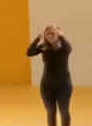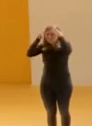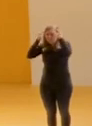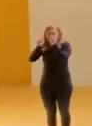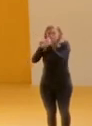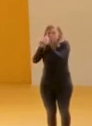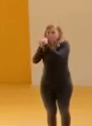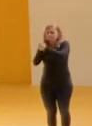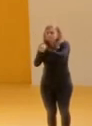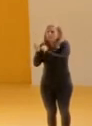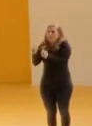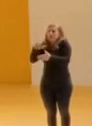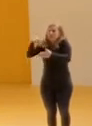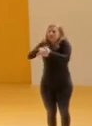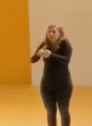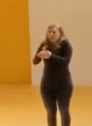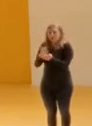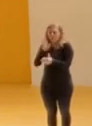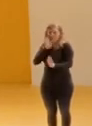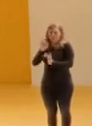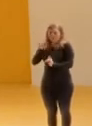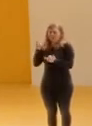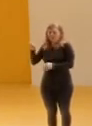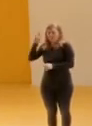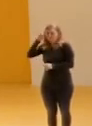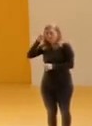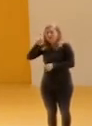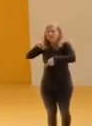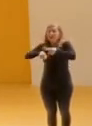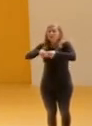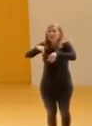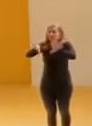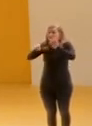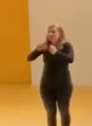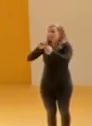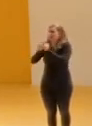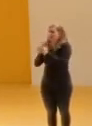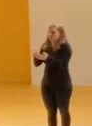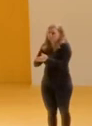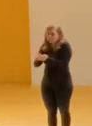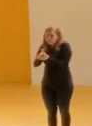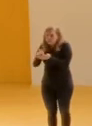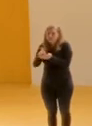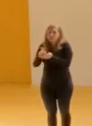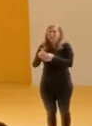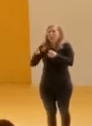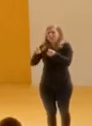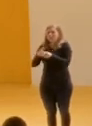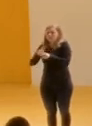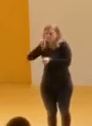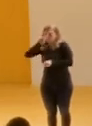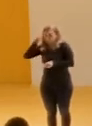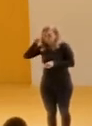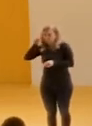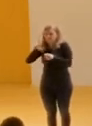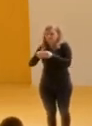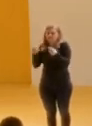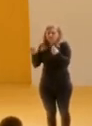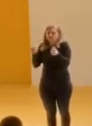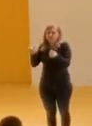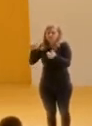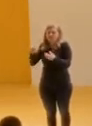zachowują się tak jakby ją rozumiały naturalna selekcja zmieniła szczury i ludzi w nieświadomych ekonomistów